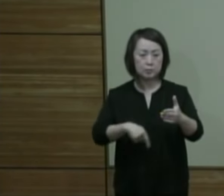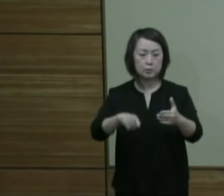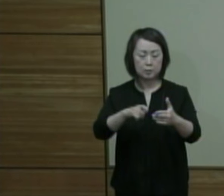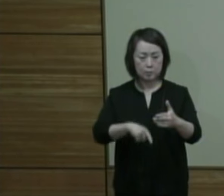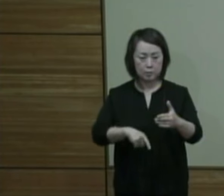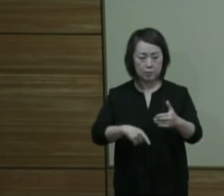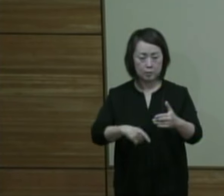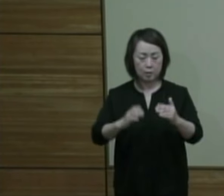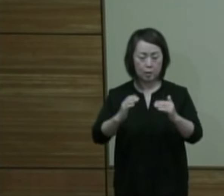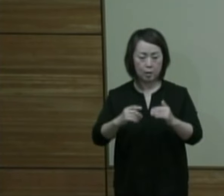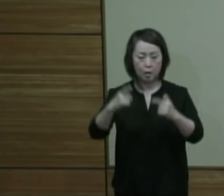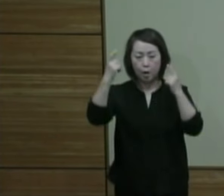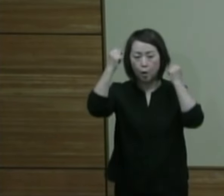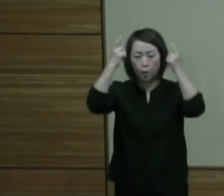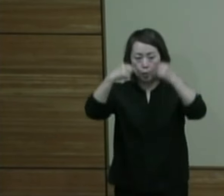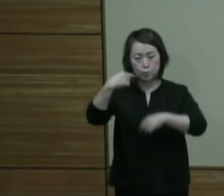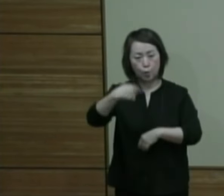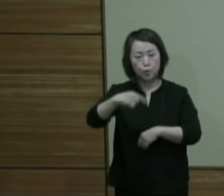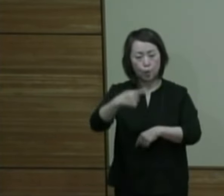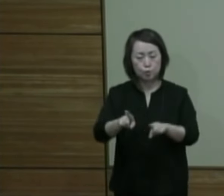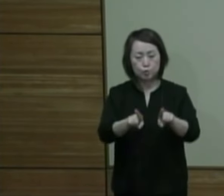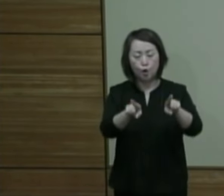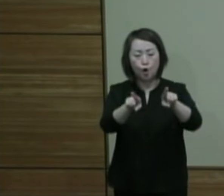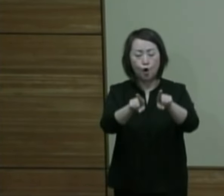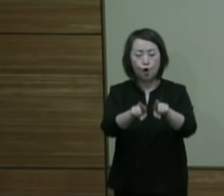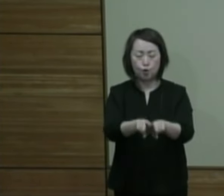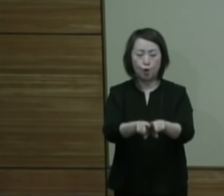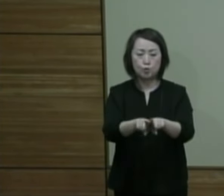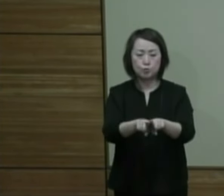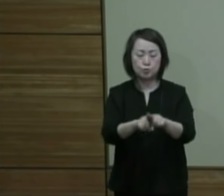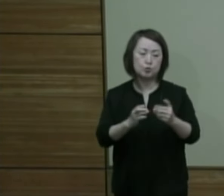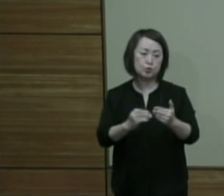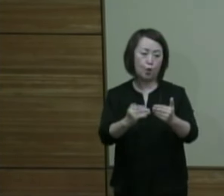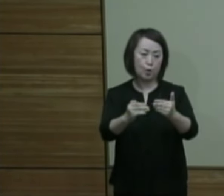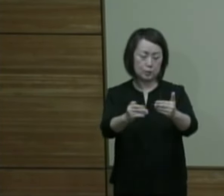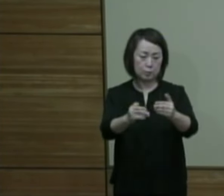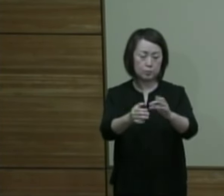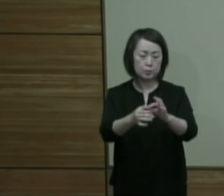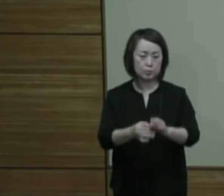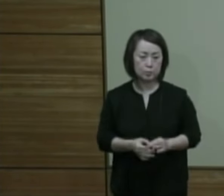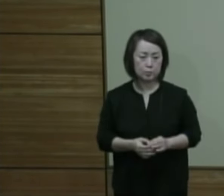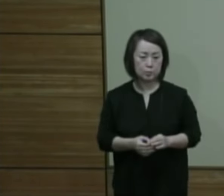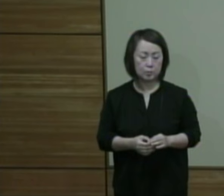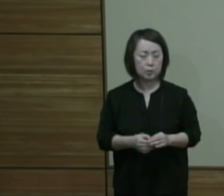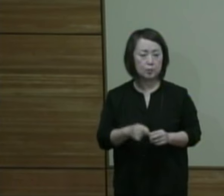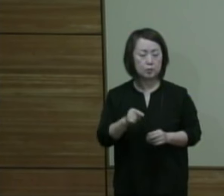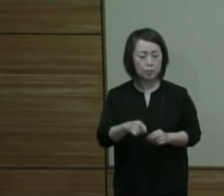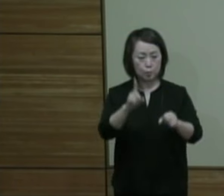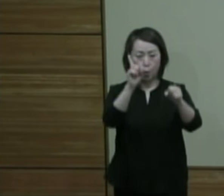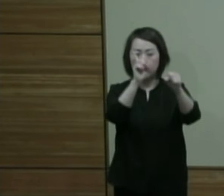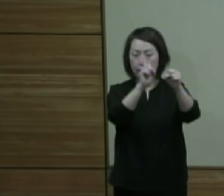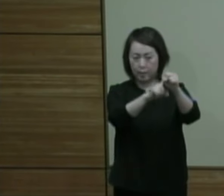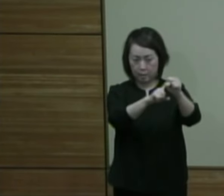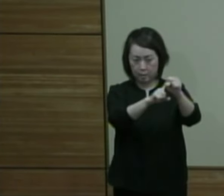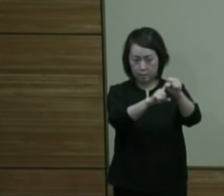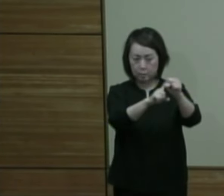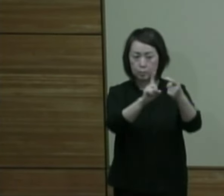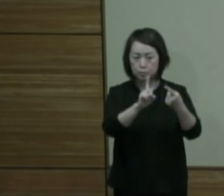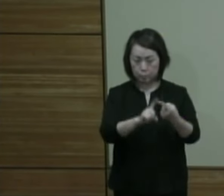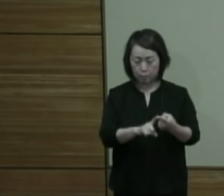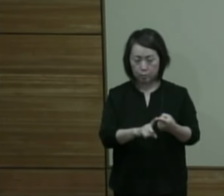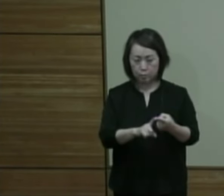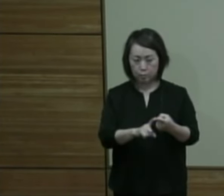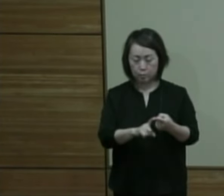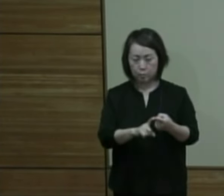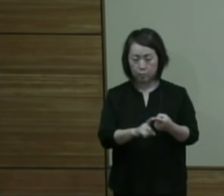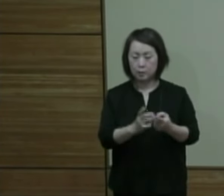等教育 コンソーシアムの件で、このコンソーシアムの狙いと、あとあの期